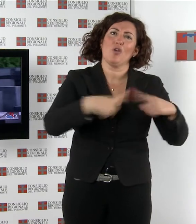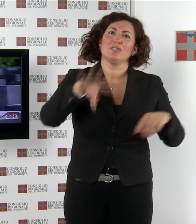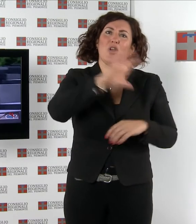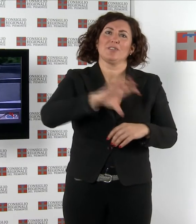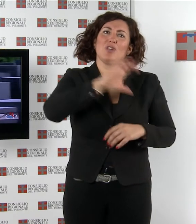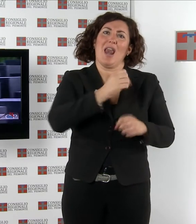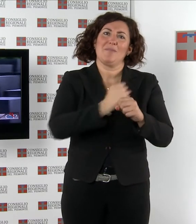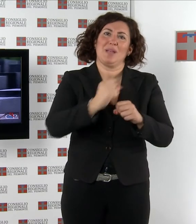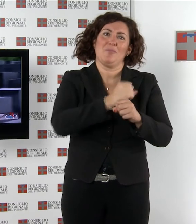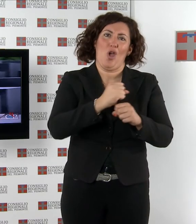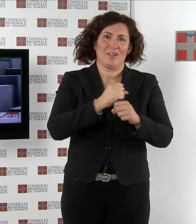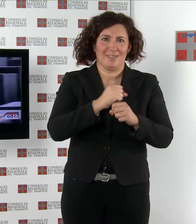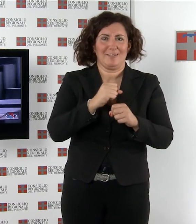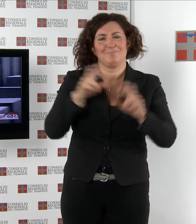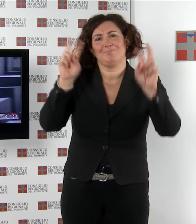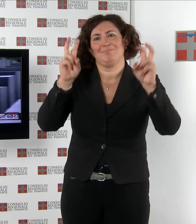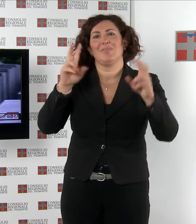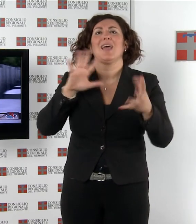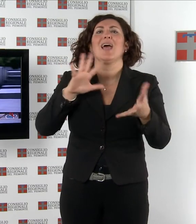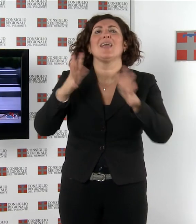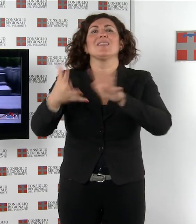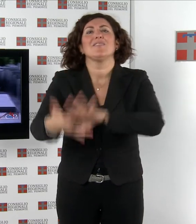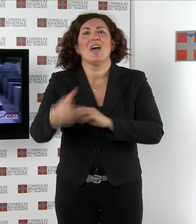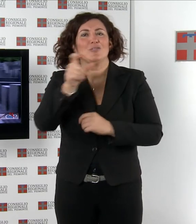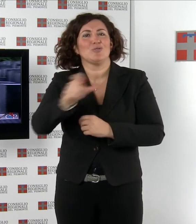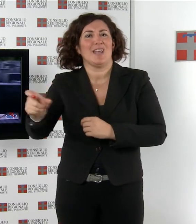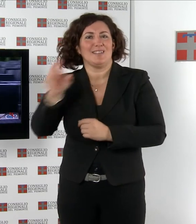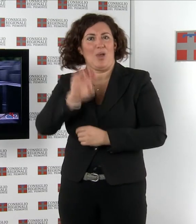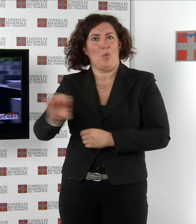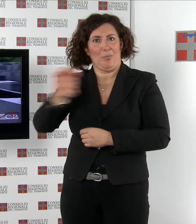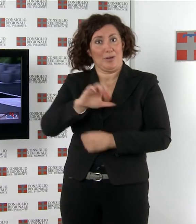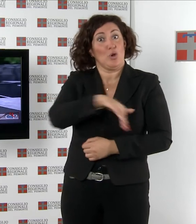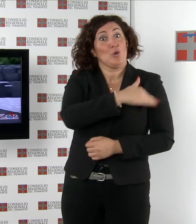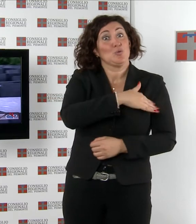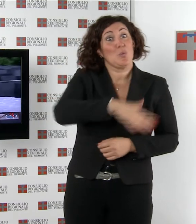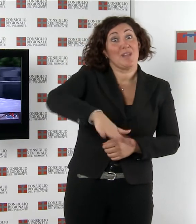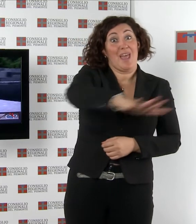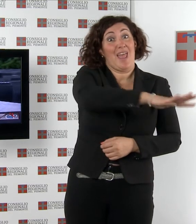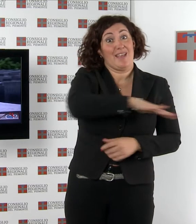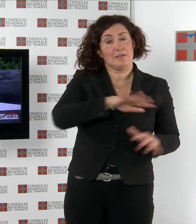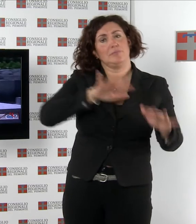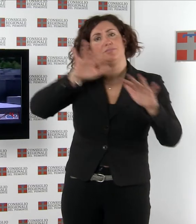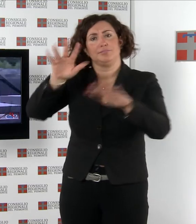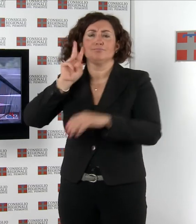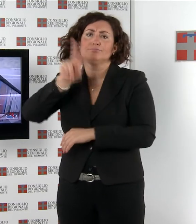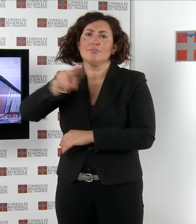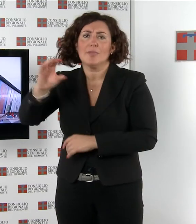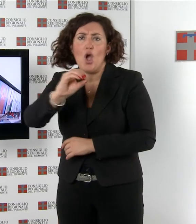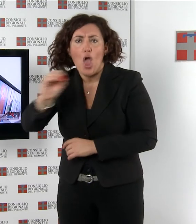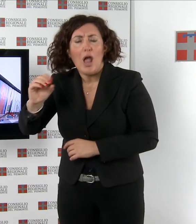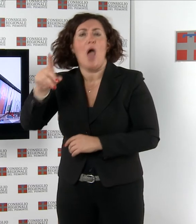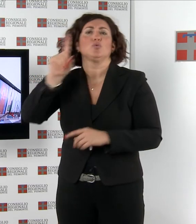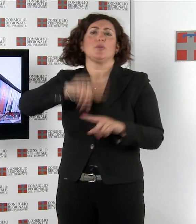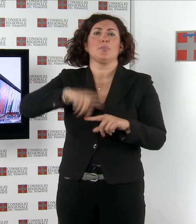nell'ambito dell'iniziativa Diventiamo Cittadini Europei. Gli studenti piemontesi hanno visitato il Monumento dell'Olocausto e il Memoriale del Muro e